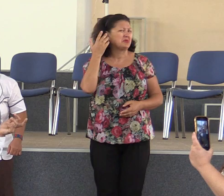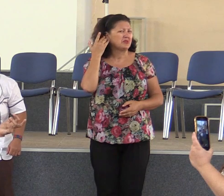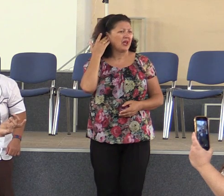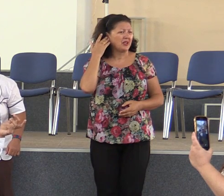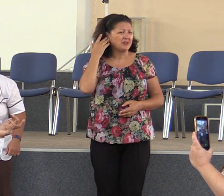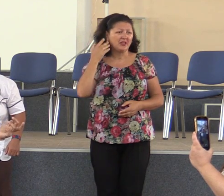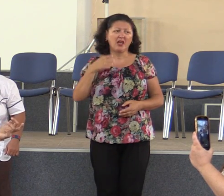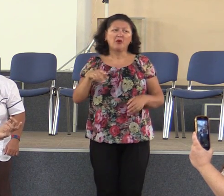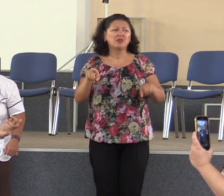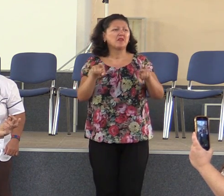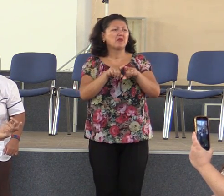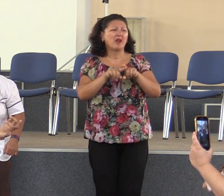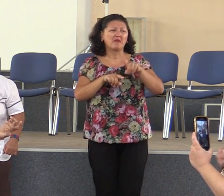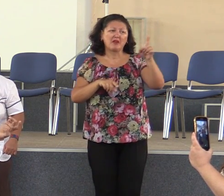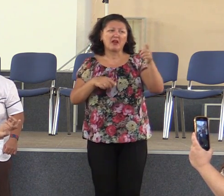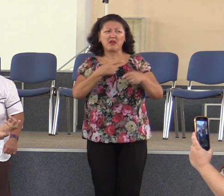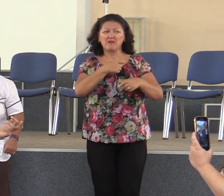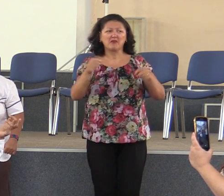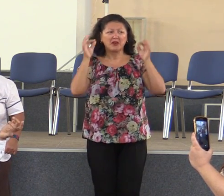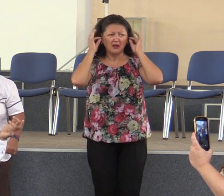ajung ca ei.